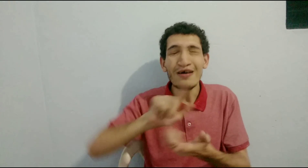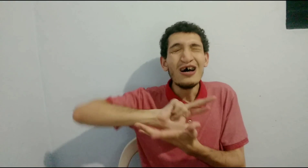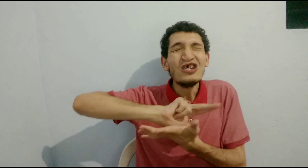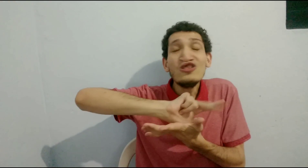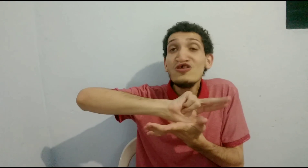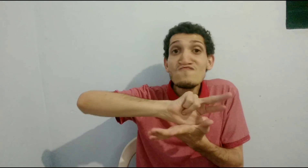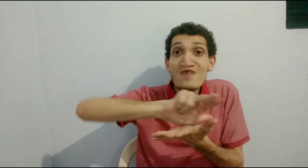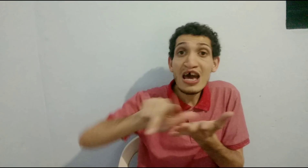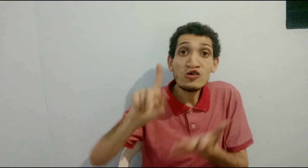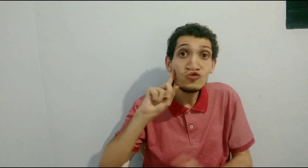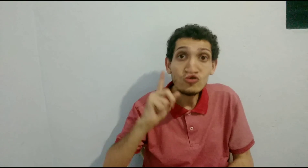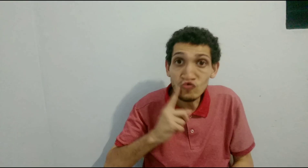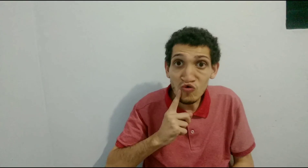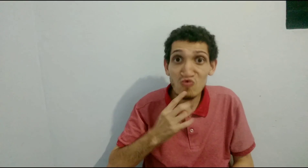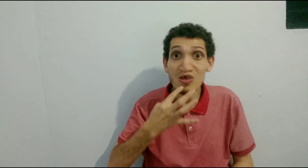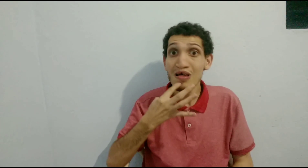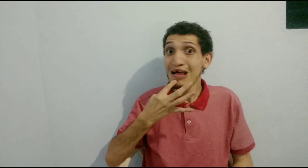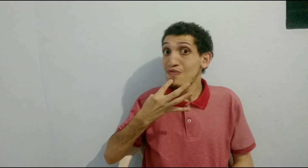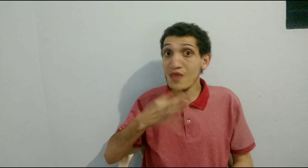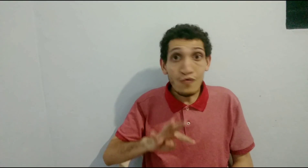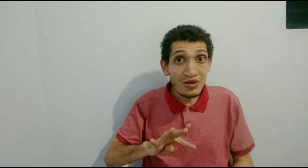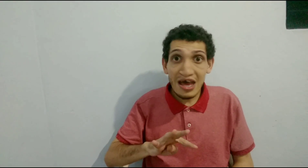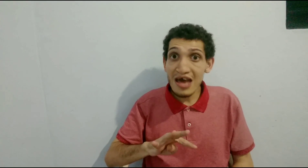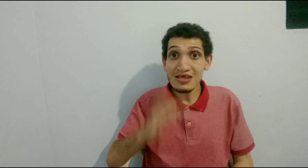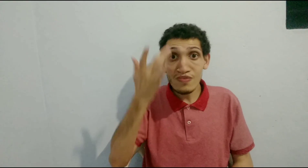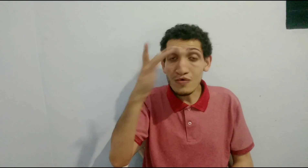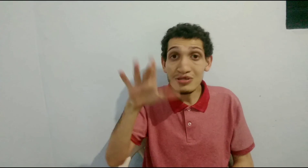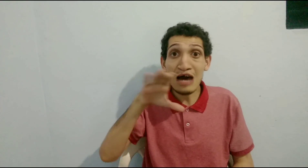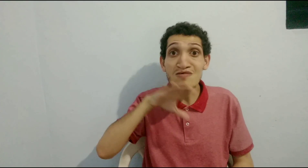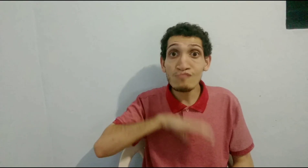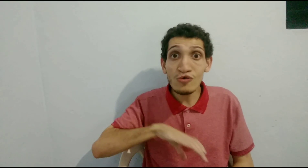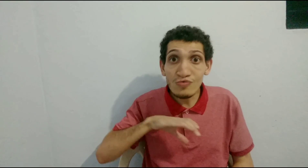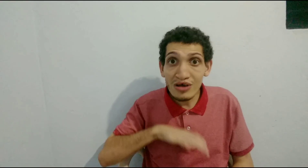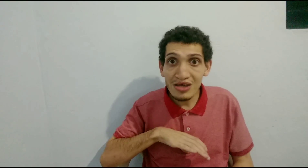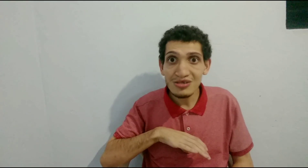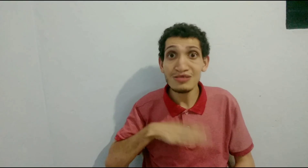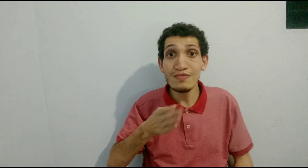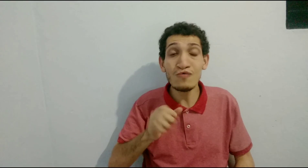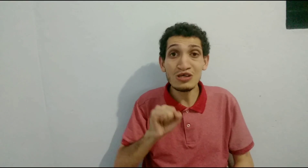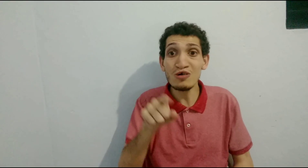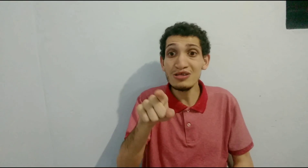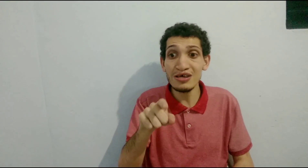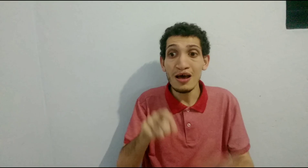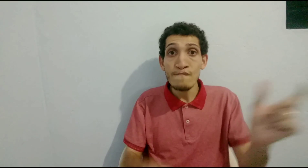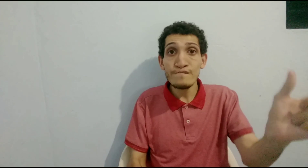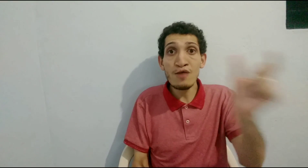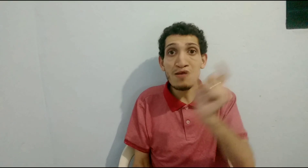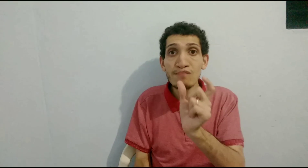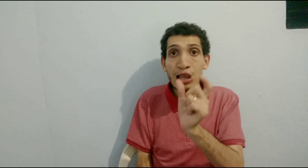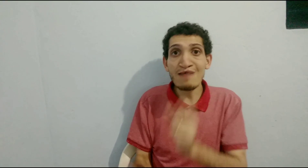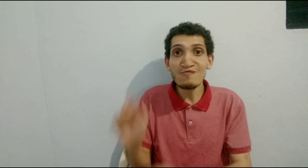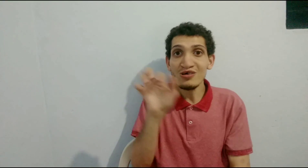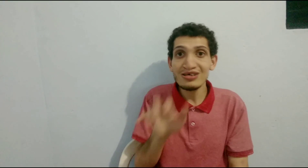diversos surdos não conhecem, não sabem português. Então, se você pega uma palavra e você